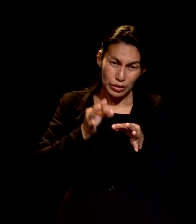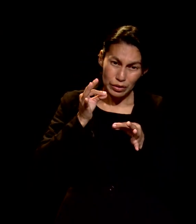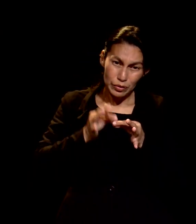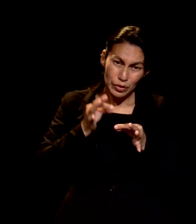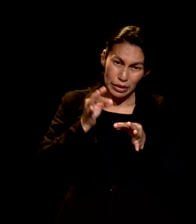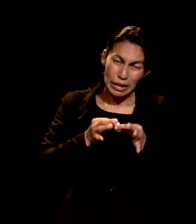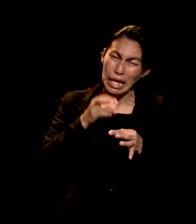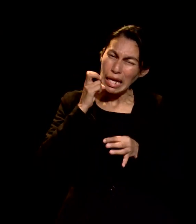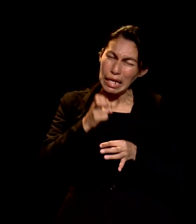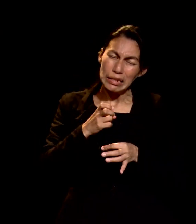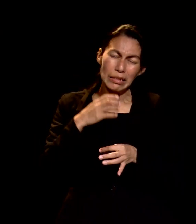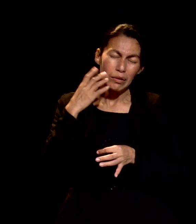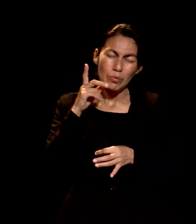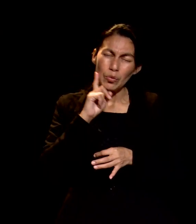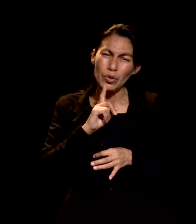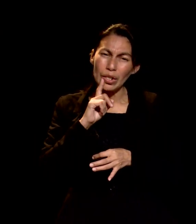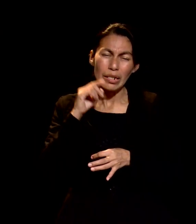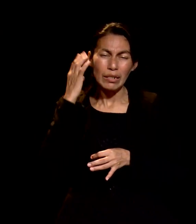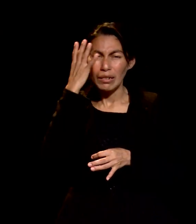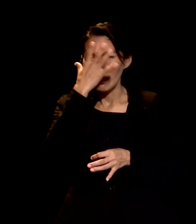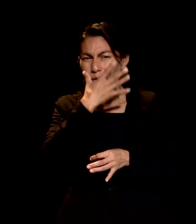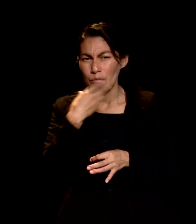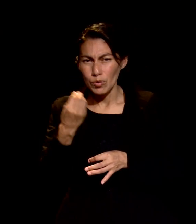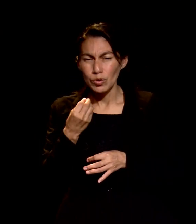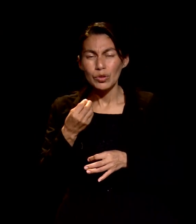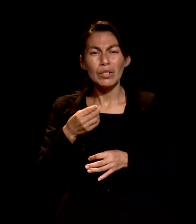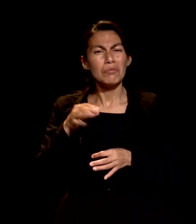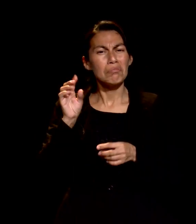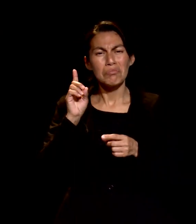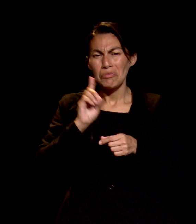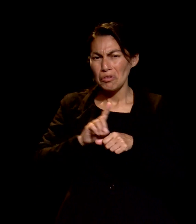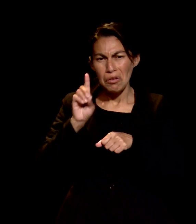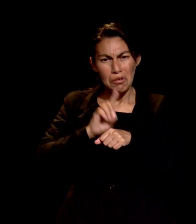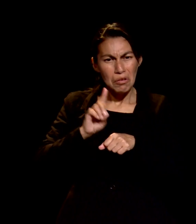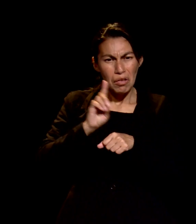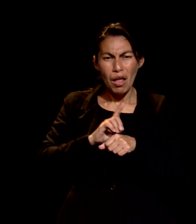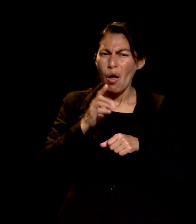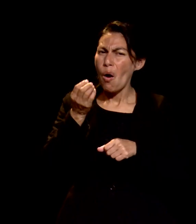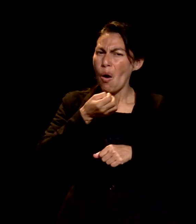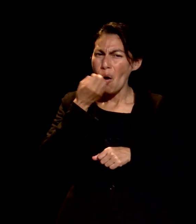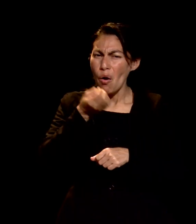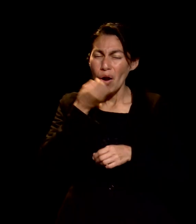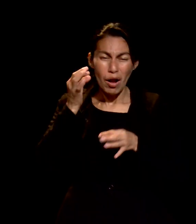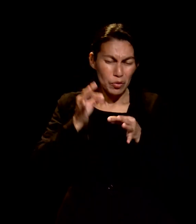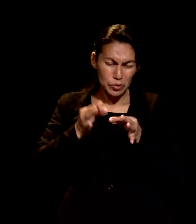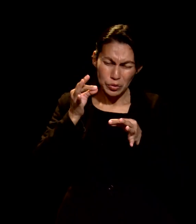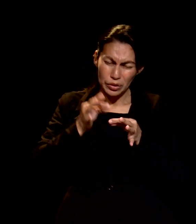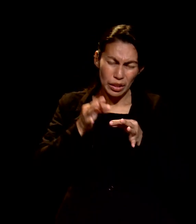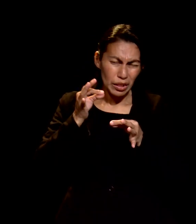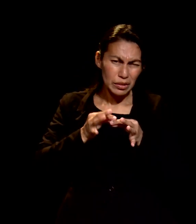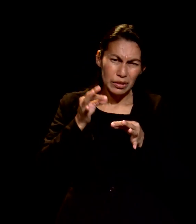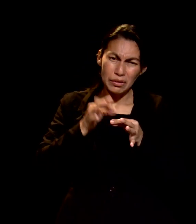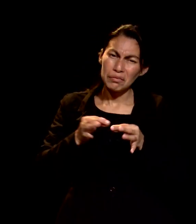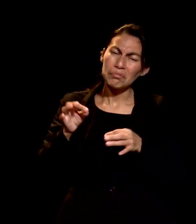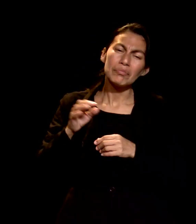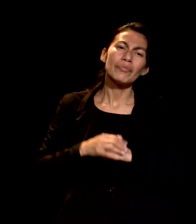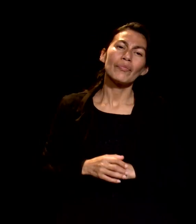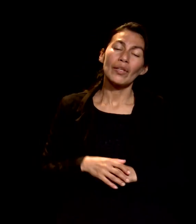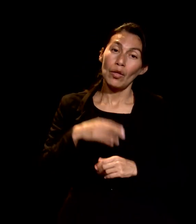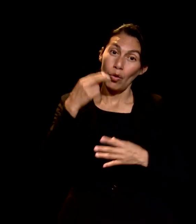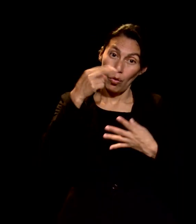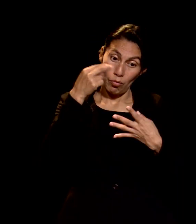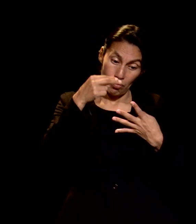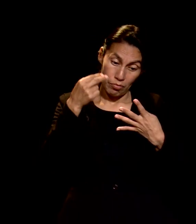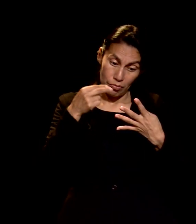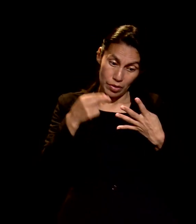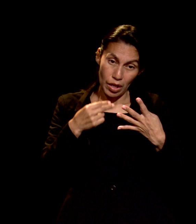constantemente por tus pedidos de oración, yo me uno a ellas y me uno a ustedes para orar todos los